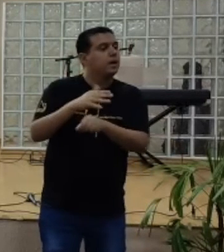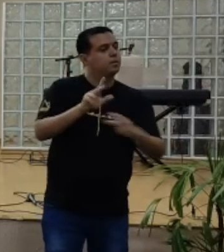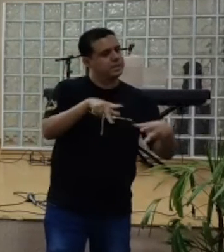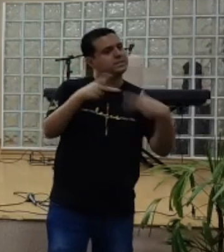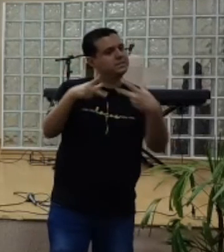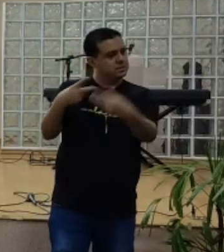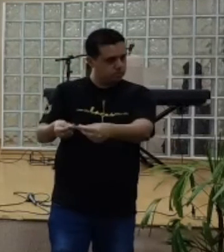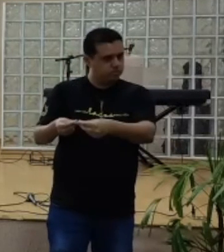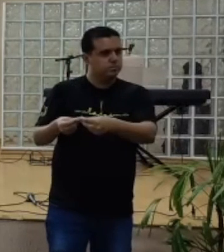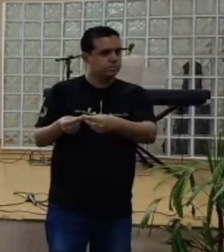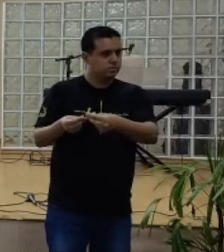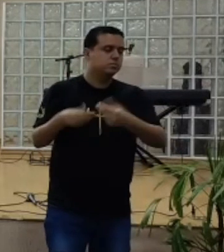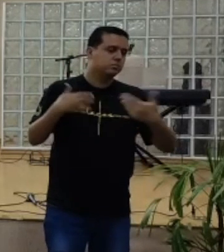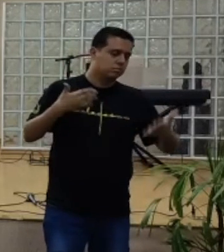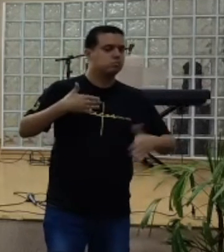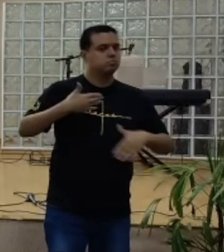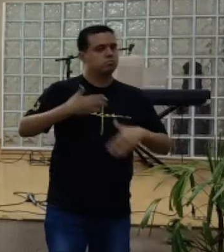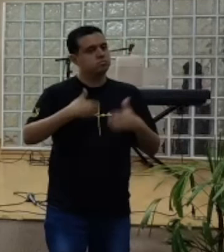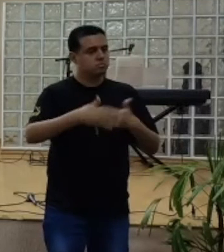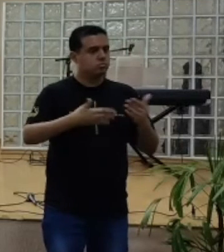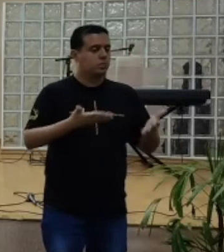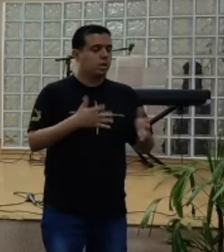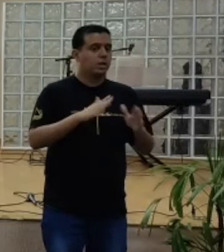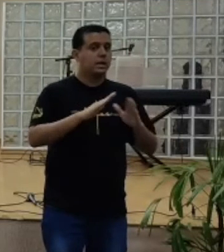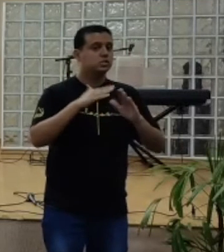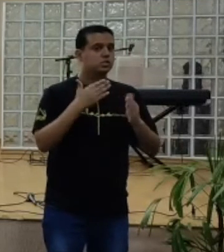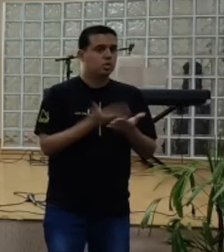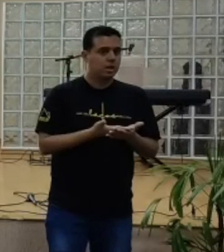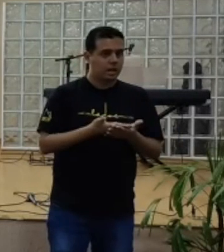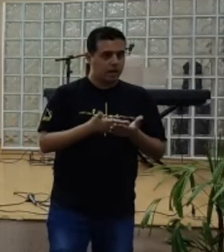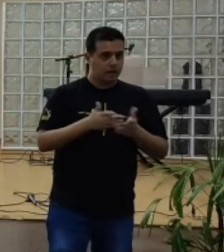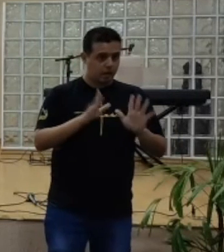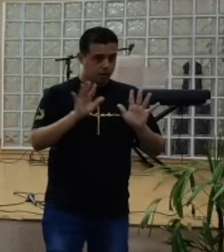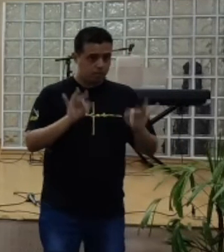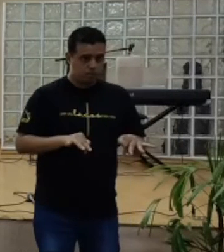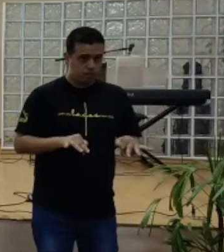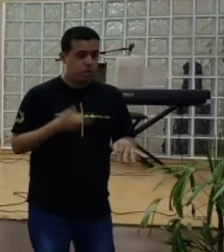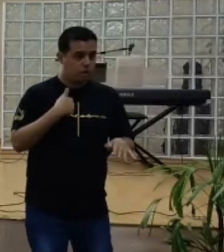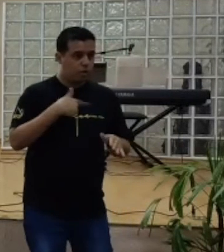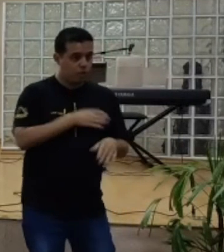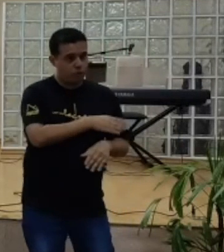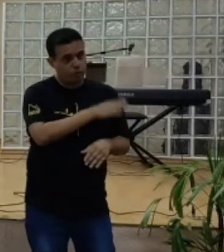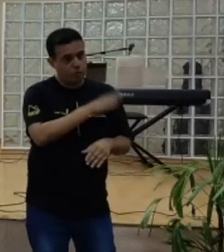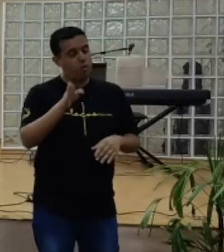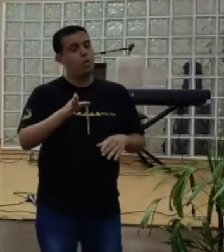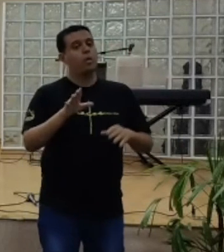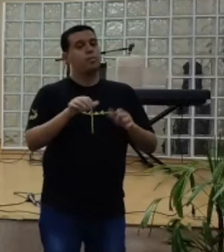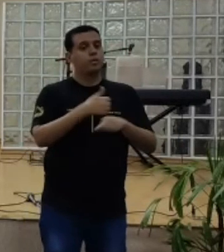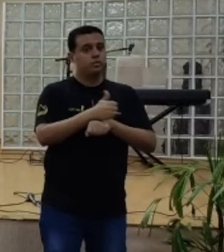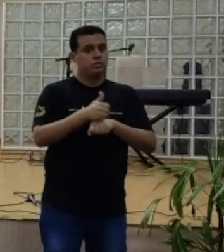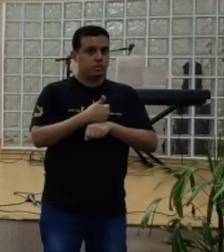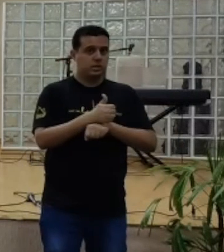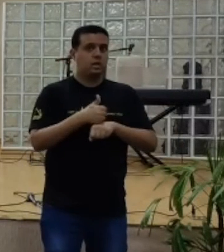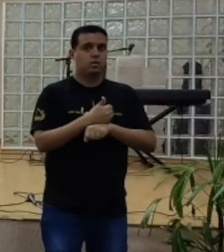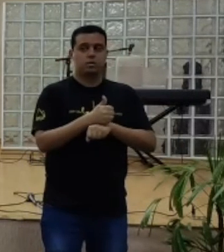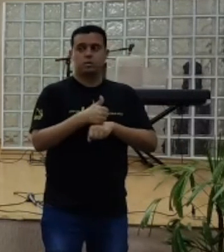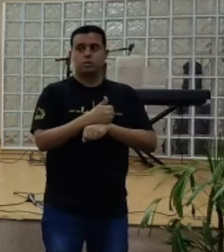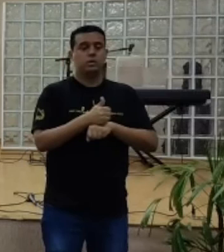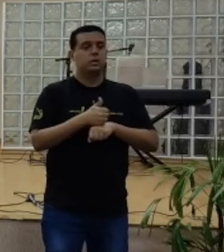E é assim que vai funcionando. Aí você fala, acabou a escola, eu vou para o mundo profissional. Quem é que tem os melhores